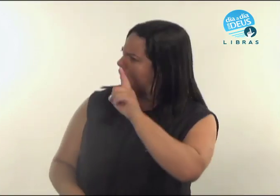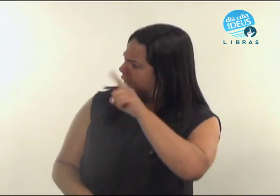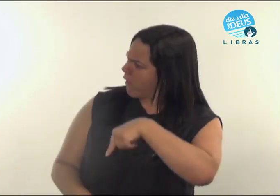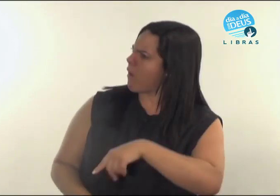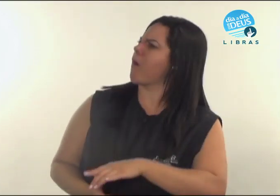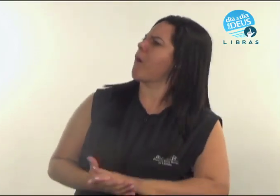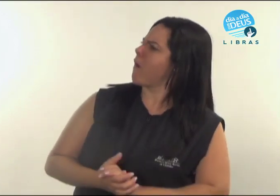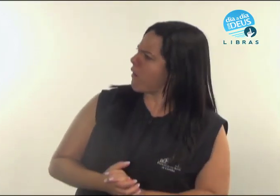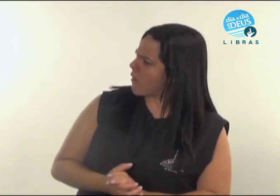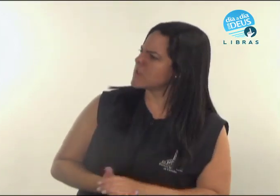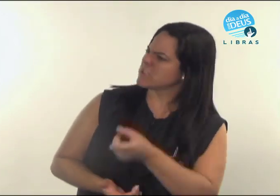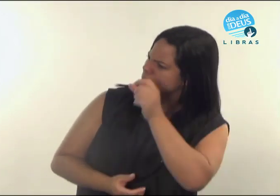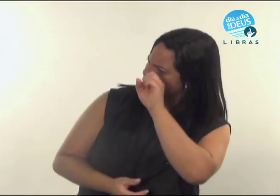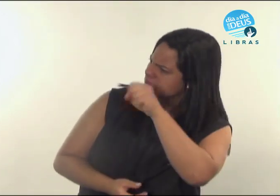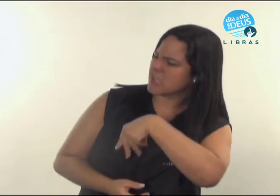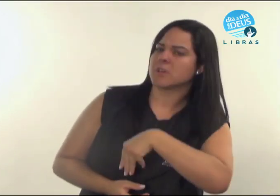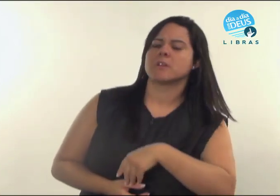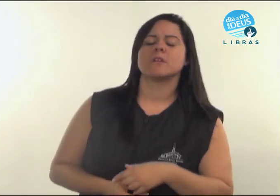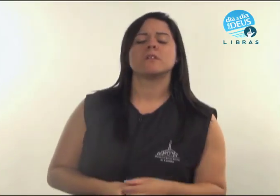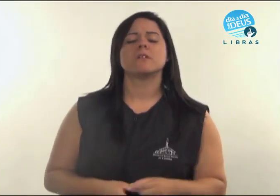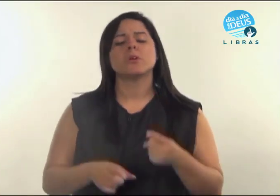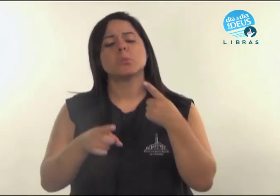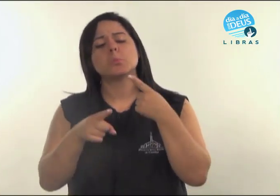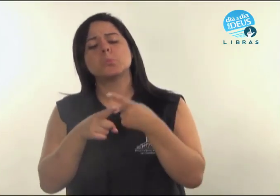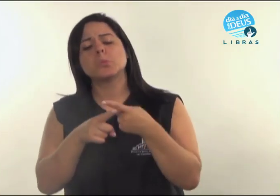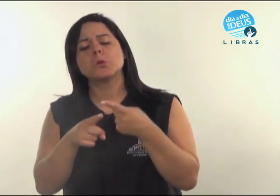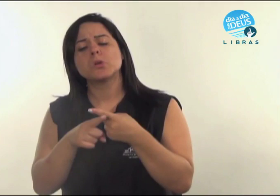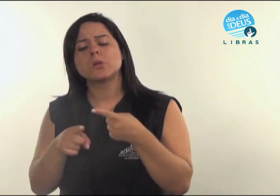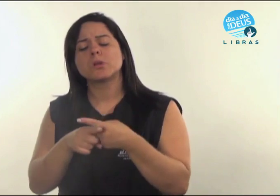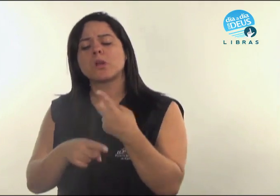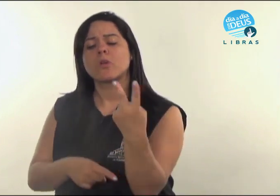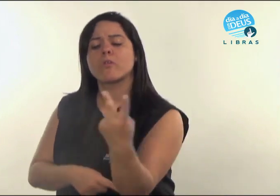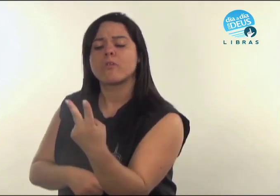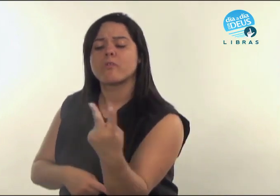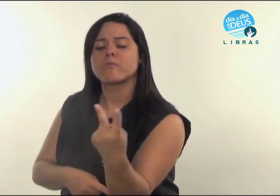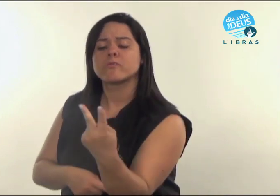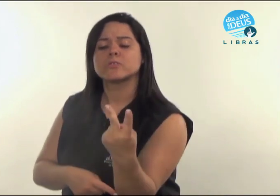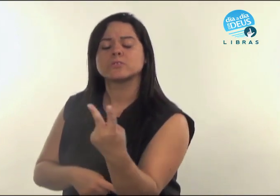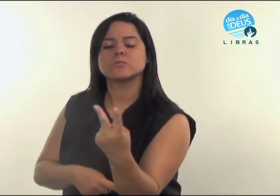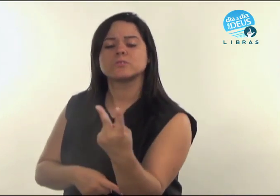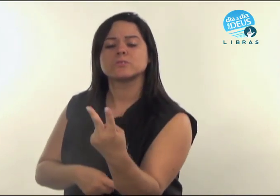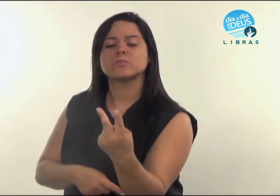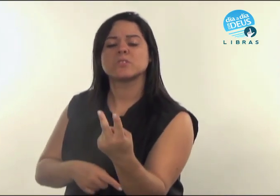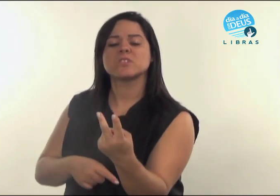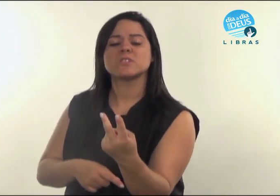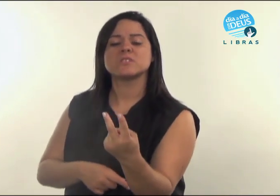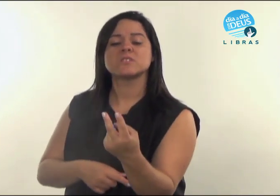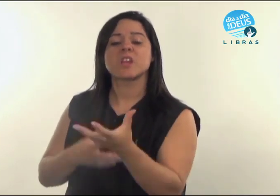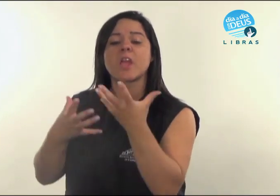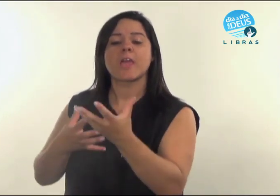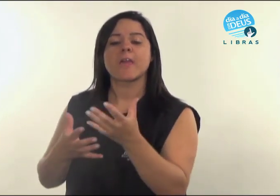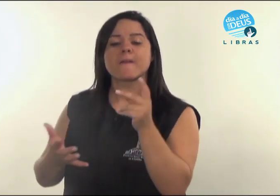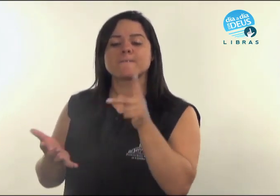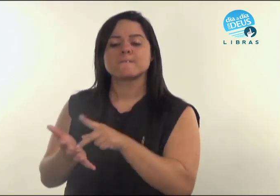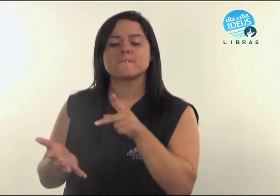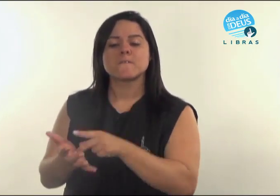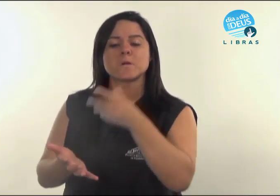Foi, respondeu ela. E então Pedro disse: por que você e o seu marido resolveram pôr à prova o Espírito do